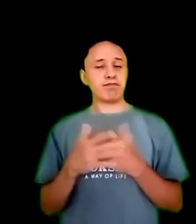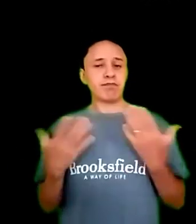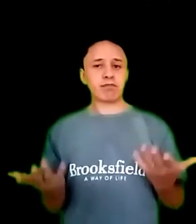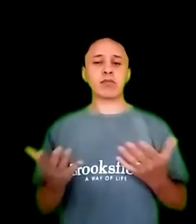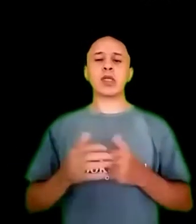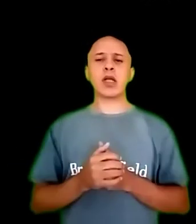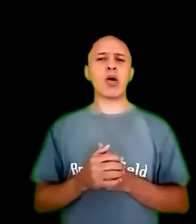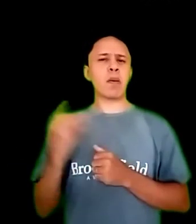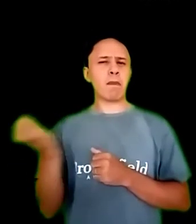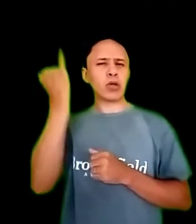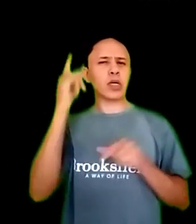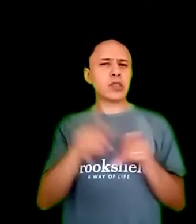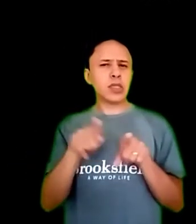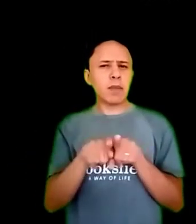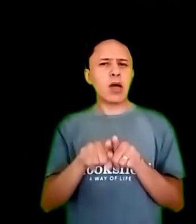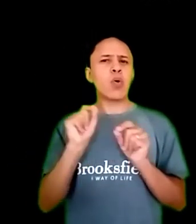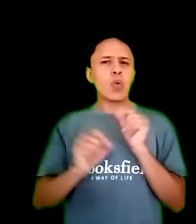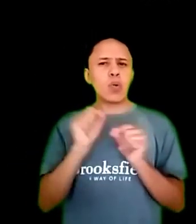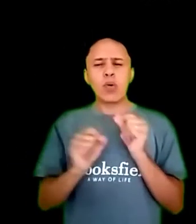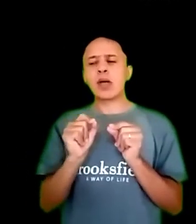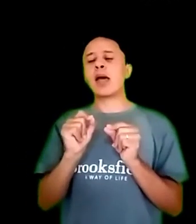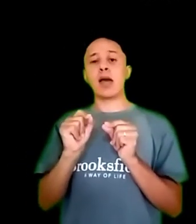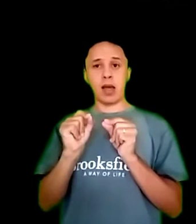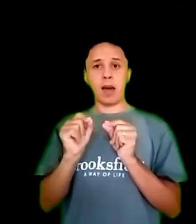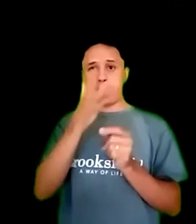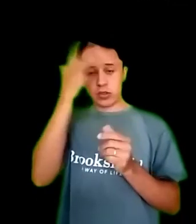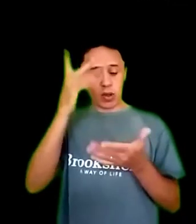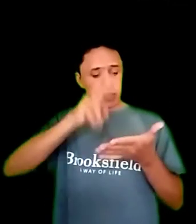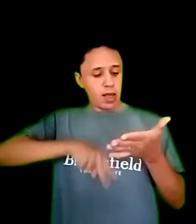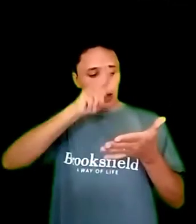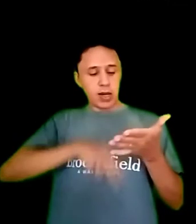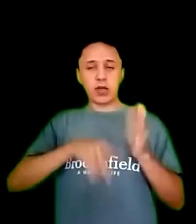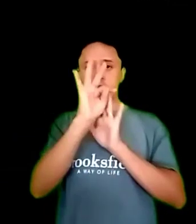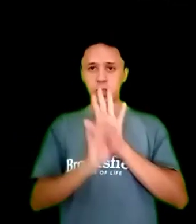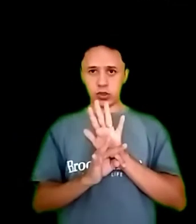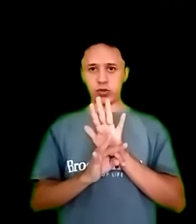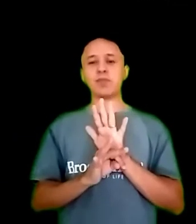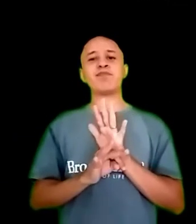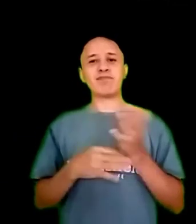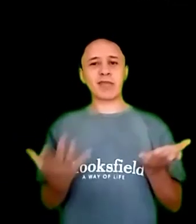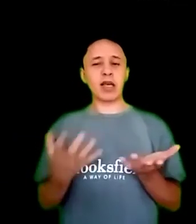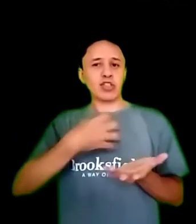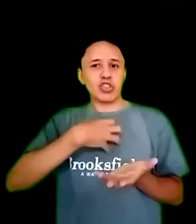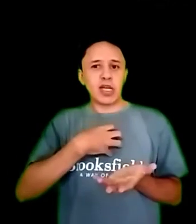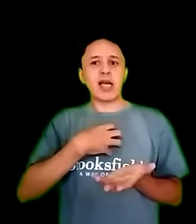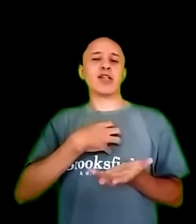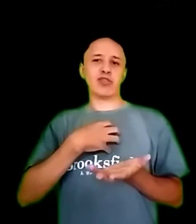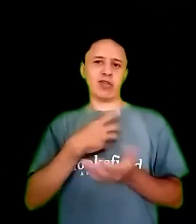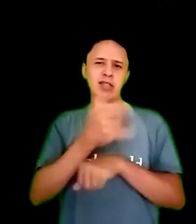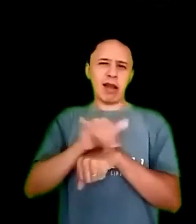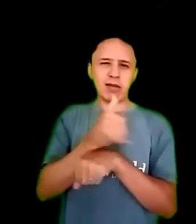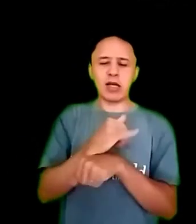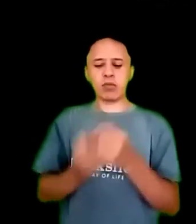e, por consequência, extremamente importante também aquele que está lendo o seu texto. Esta é uma forma